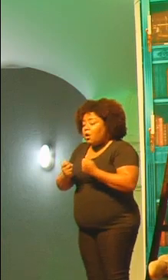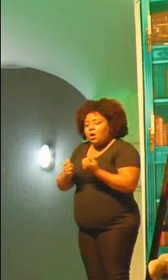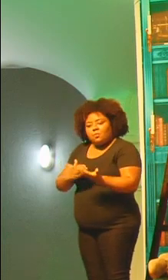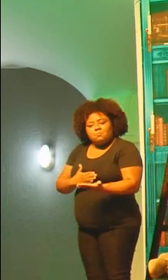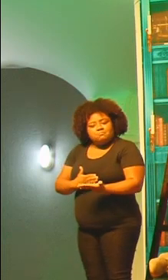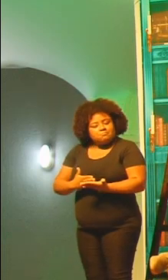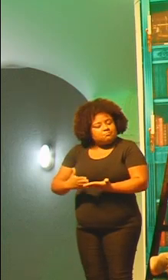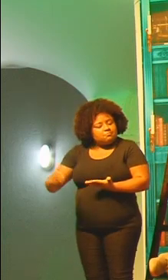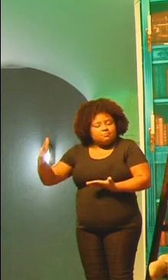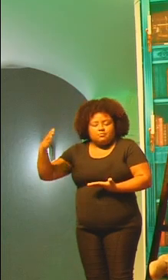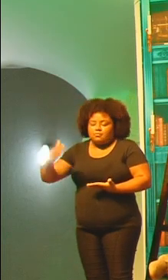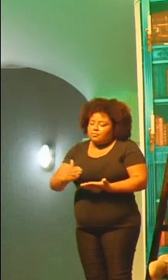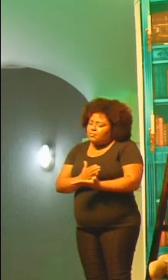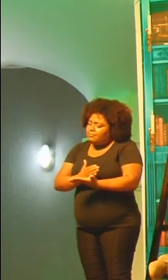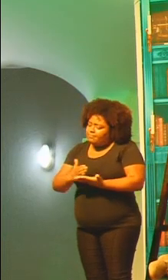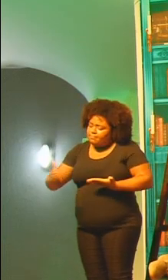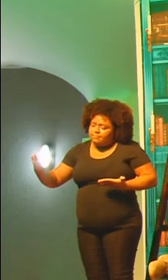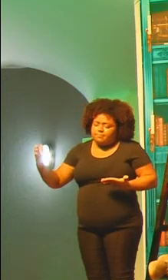início,